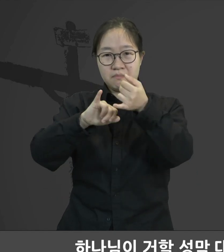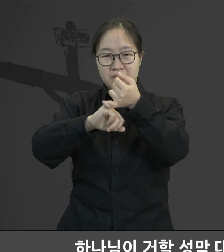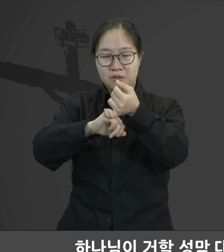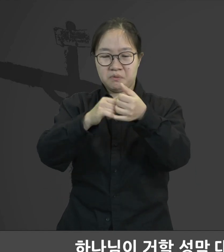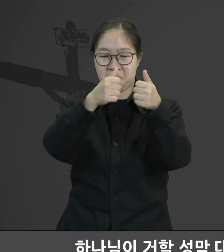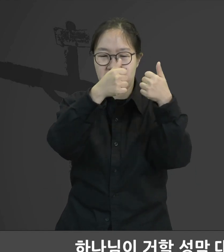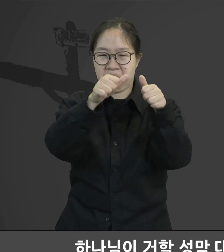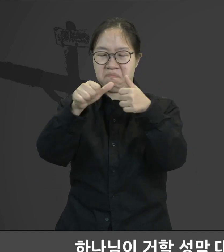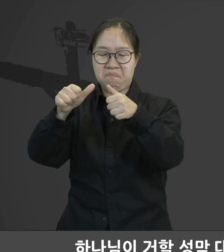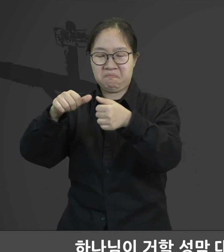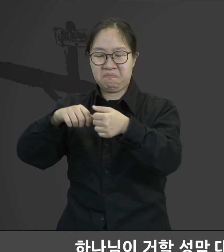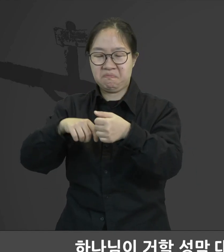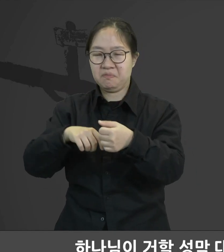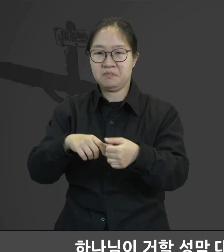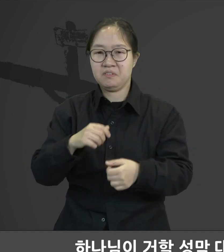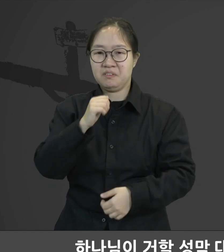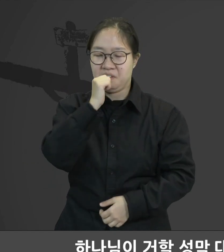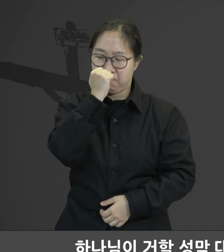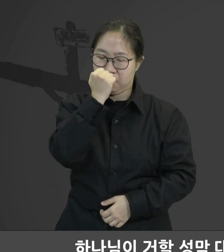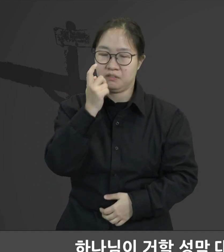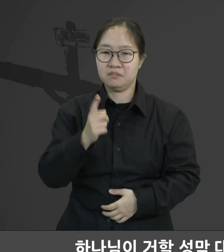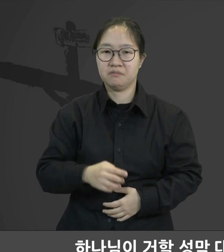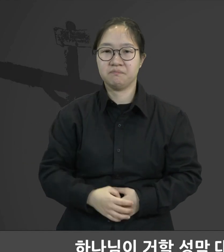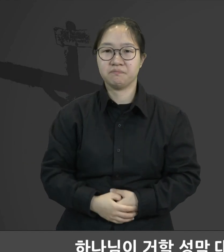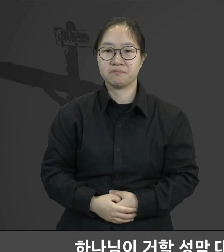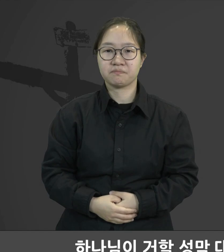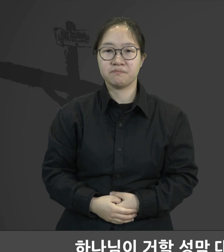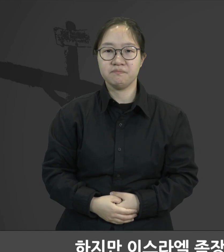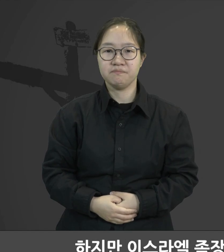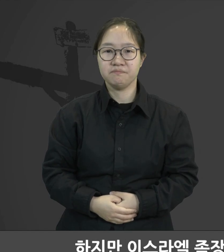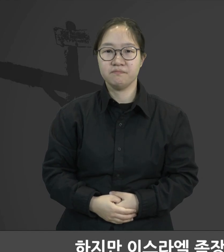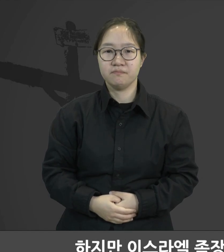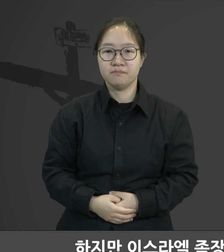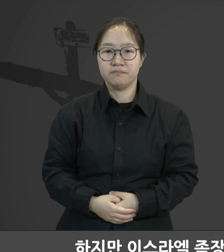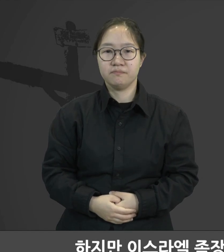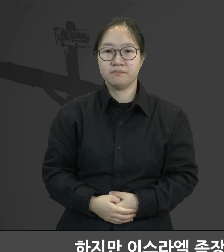맺은 언약을 깨뜨리는 행동을 서슴지 않았습니다.